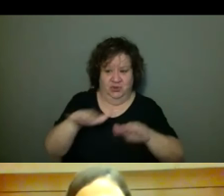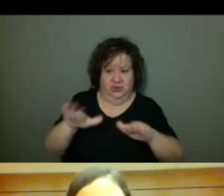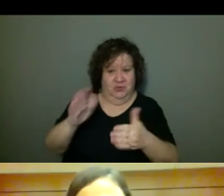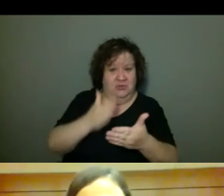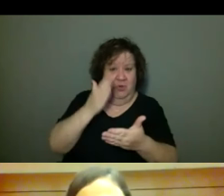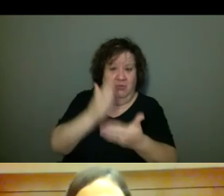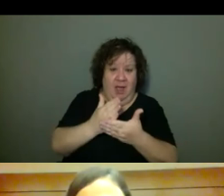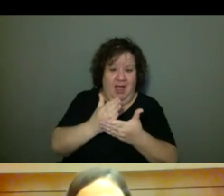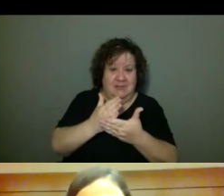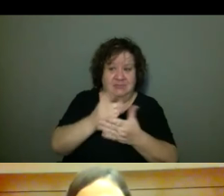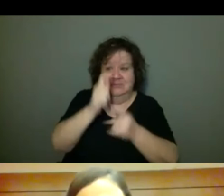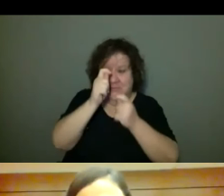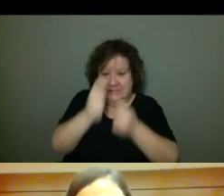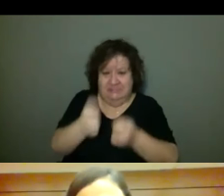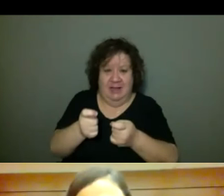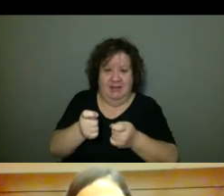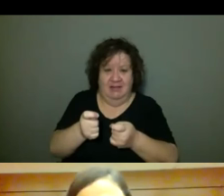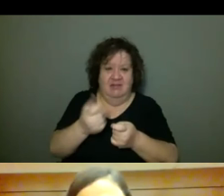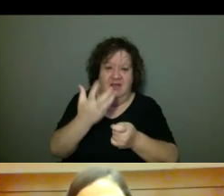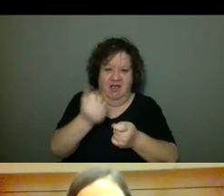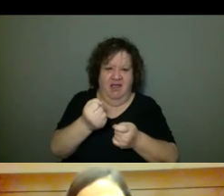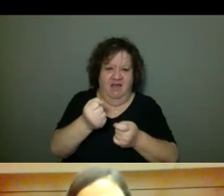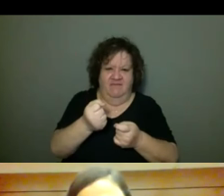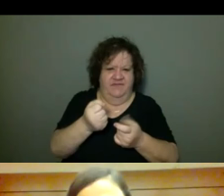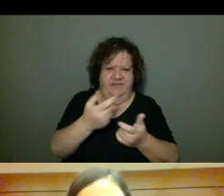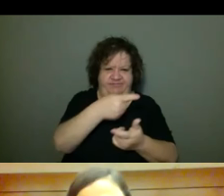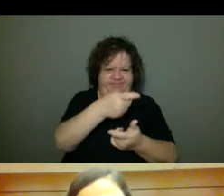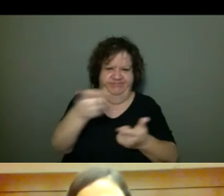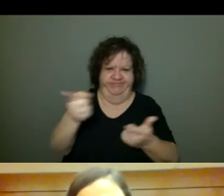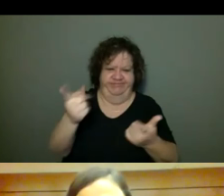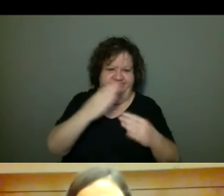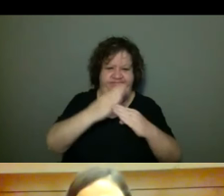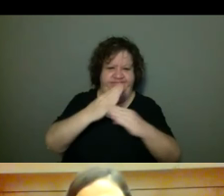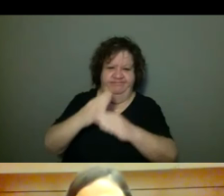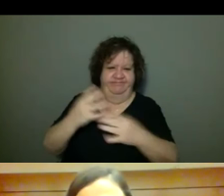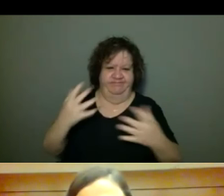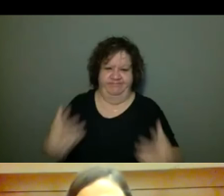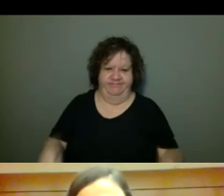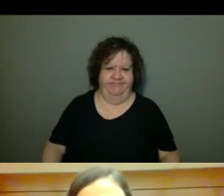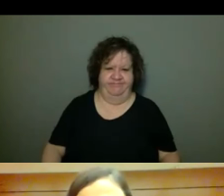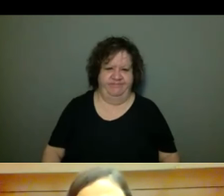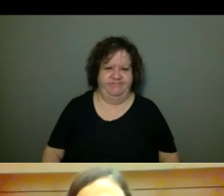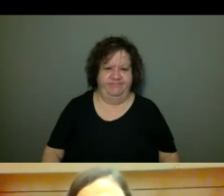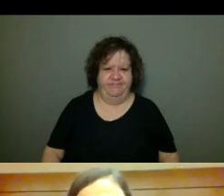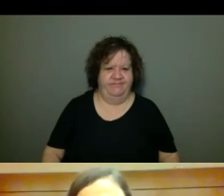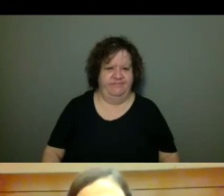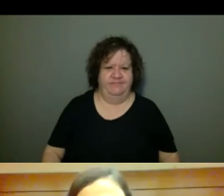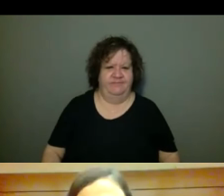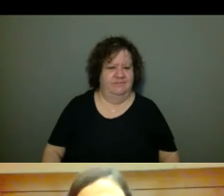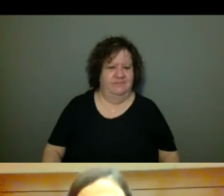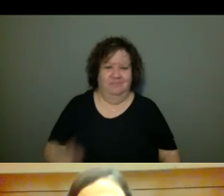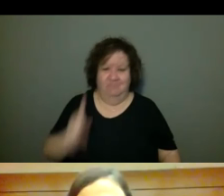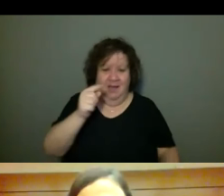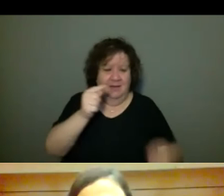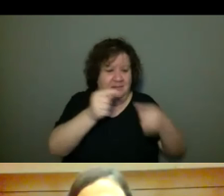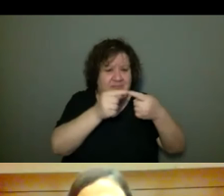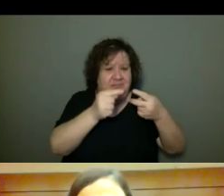y no se les escucha demasiado.